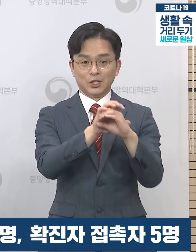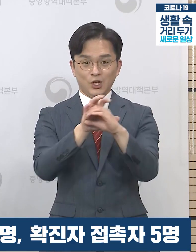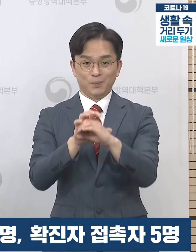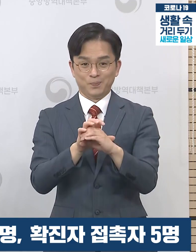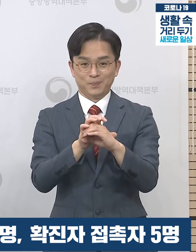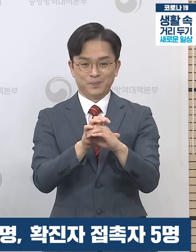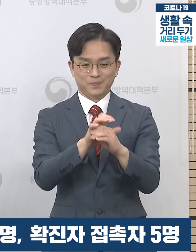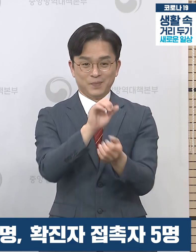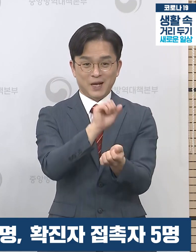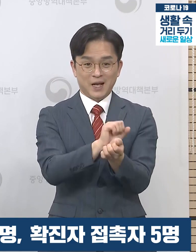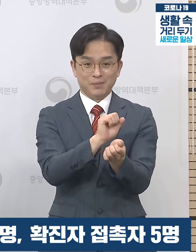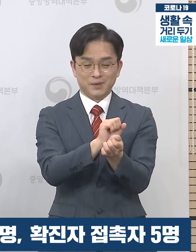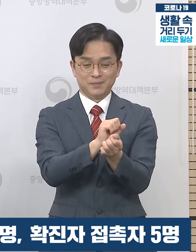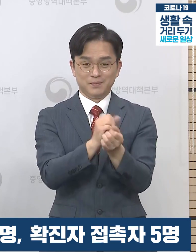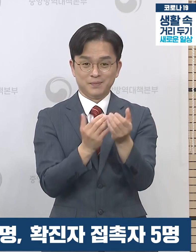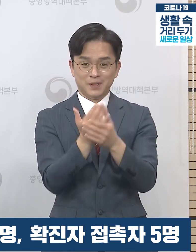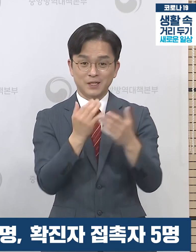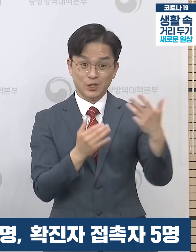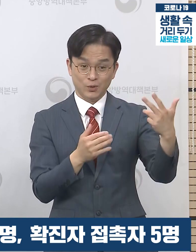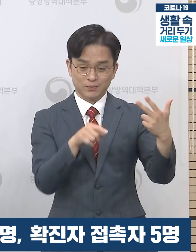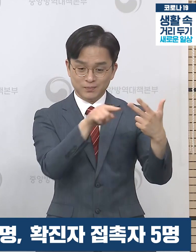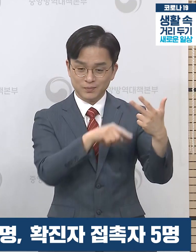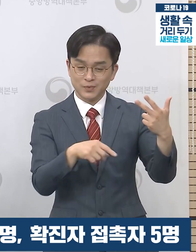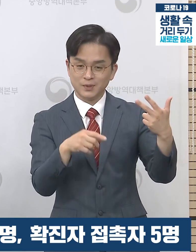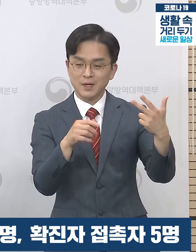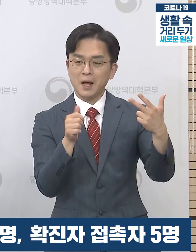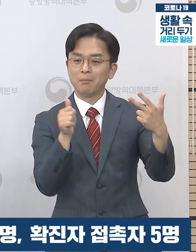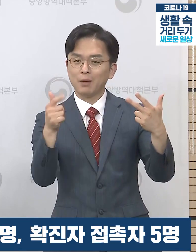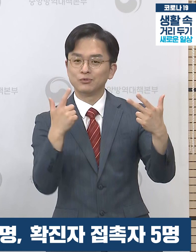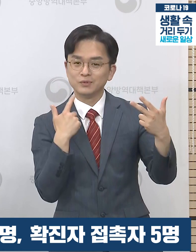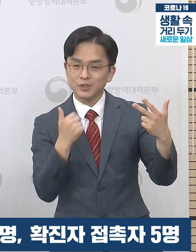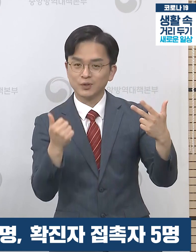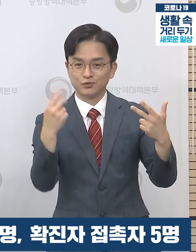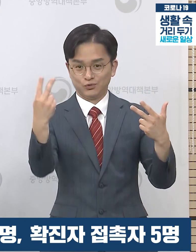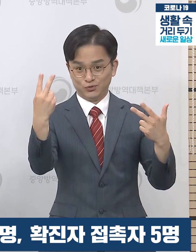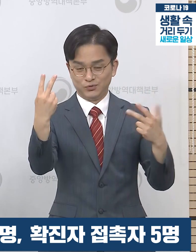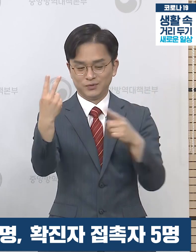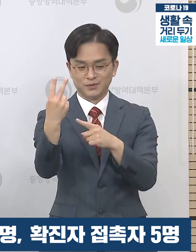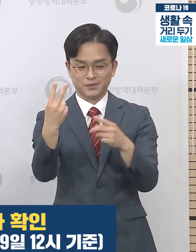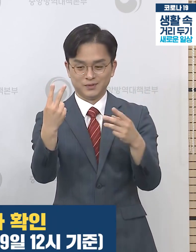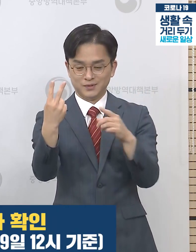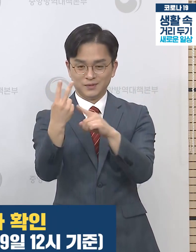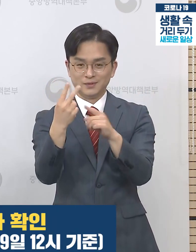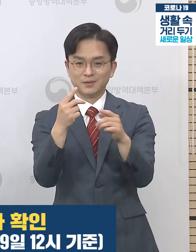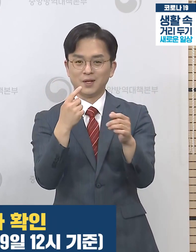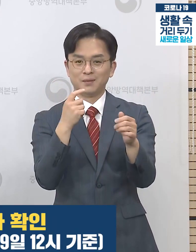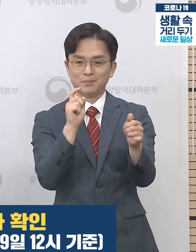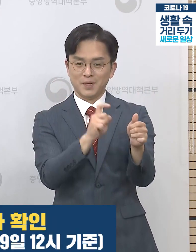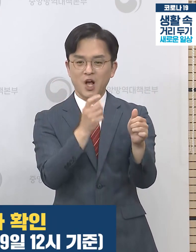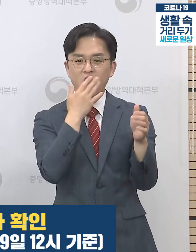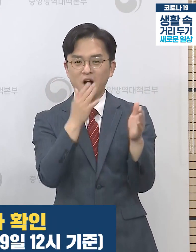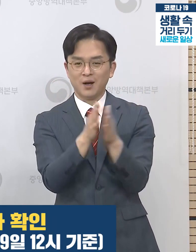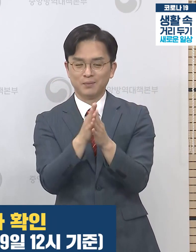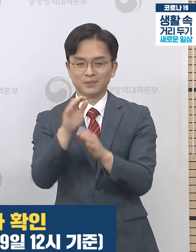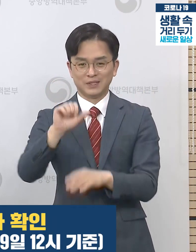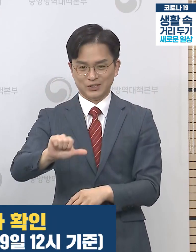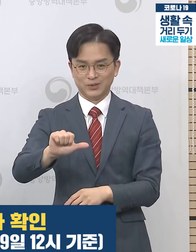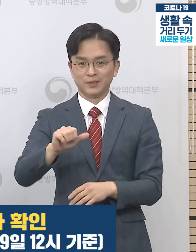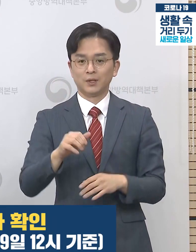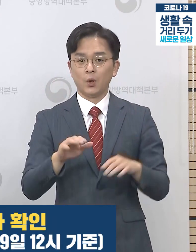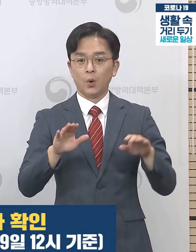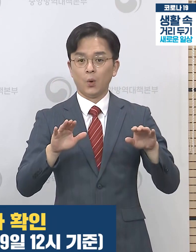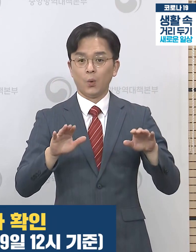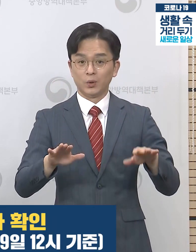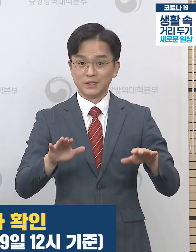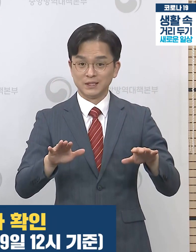7명은 클럽 방문자 2명, 그리고 확진자의 접촉자가 5명입니다. 오늘 낮